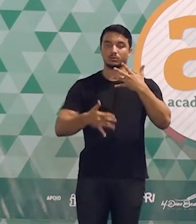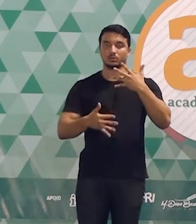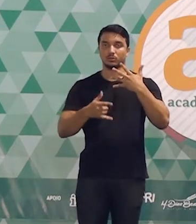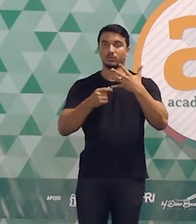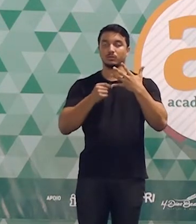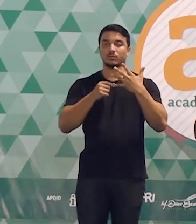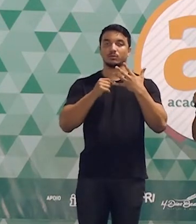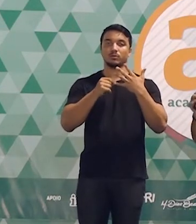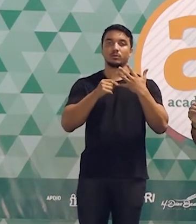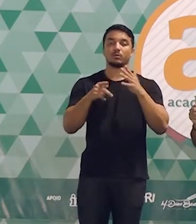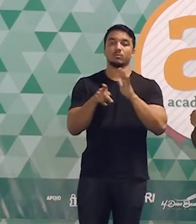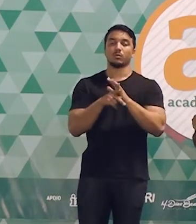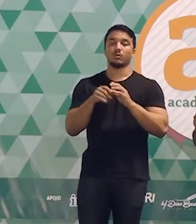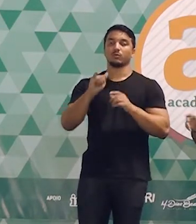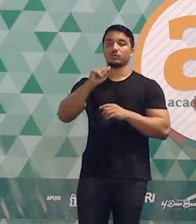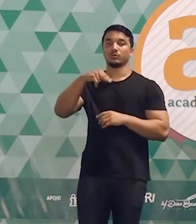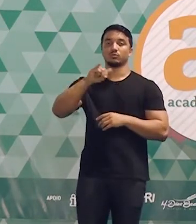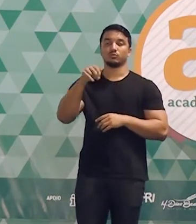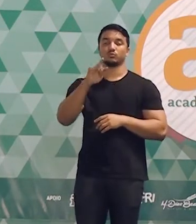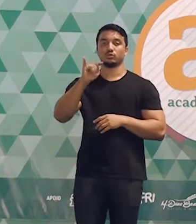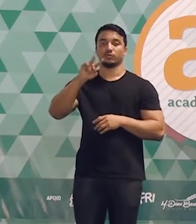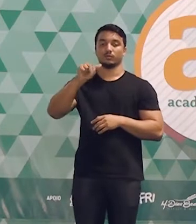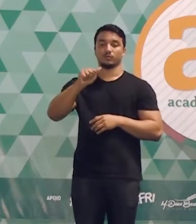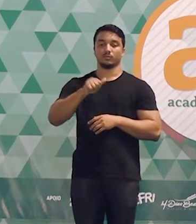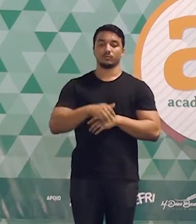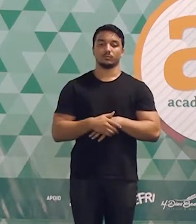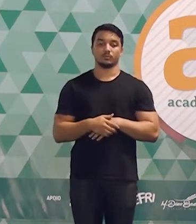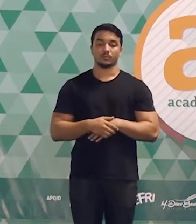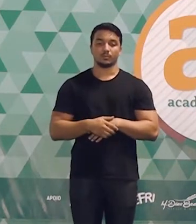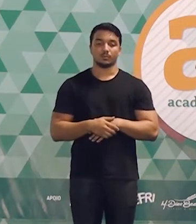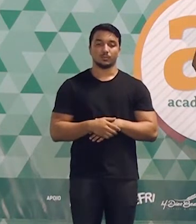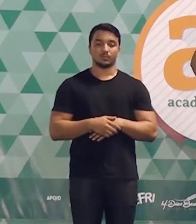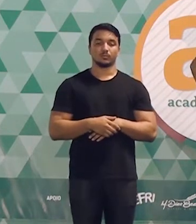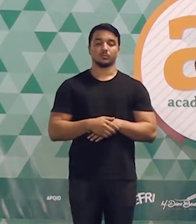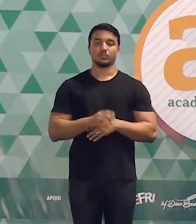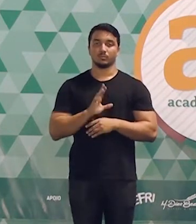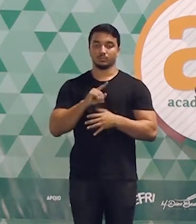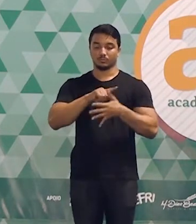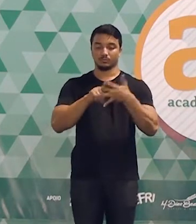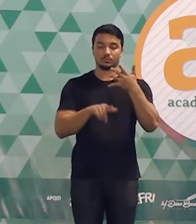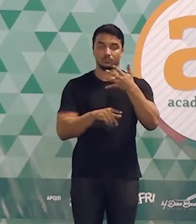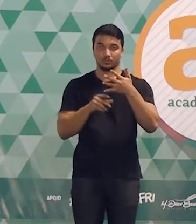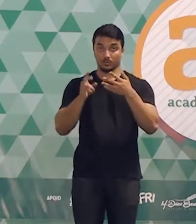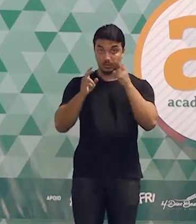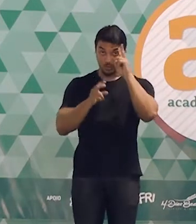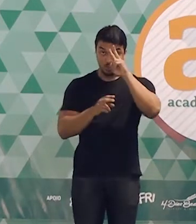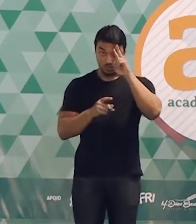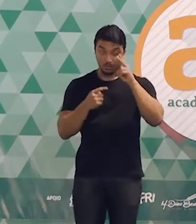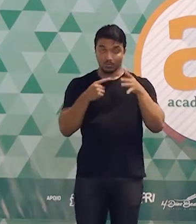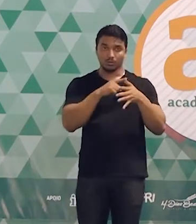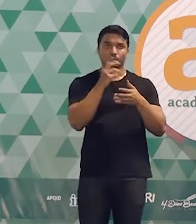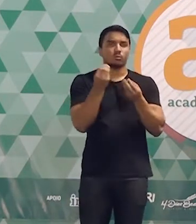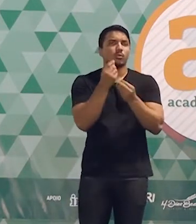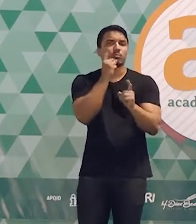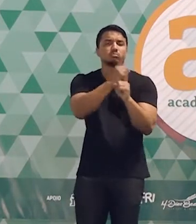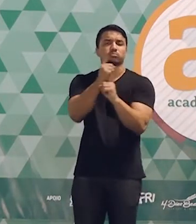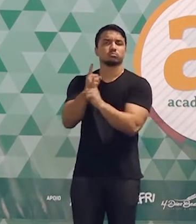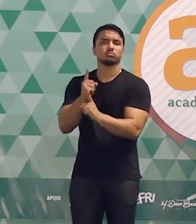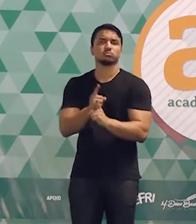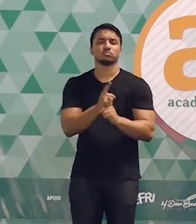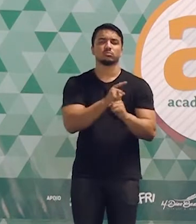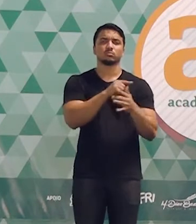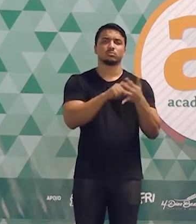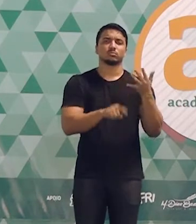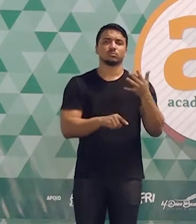a tipologia injuntiva. Tá bom? Então guarda isso. Mas professor, como é que eu identifico essas tipologias?